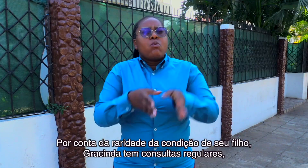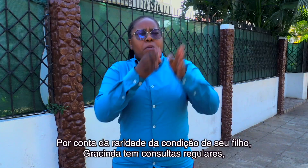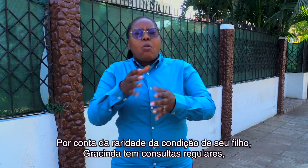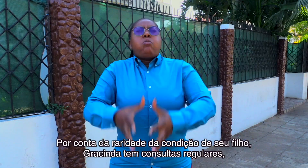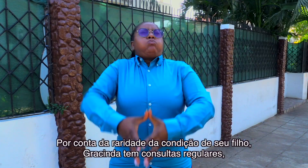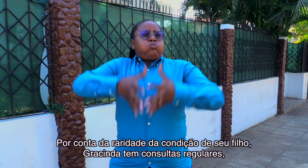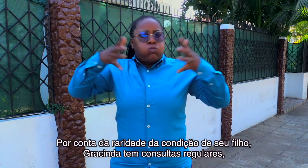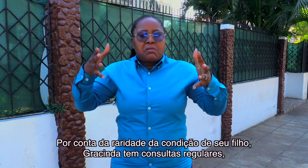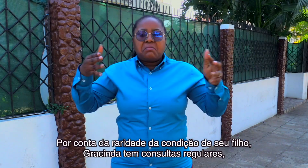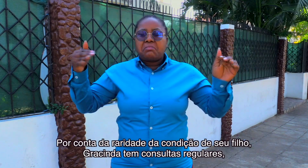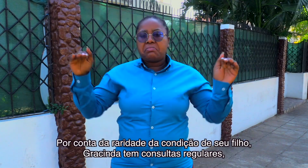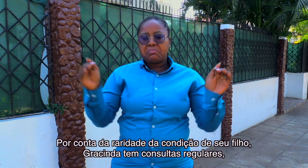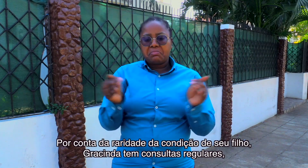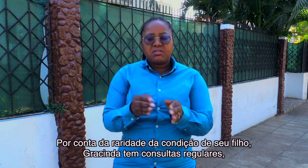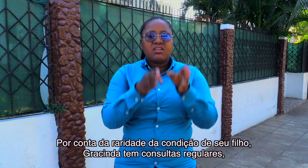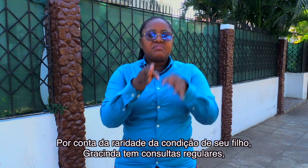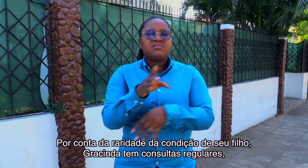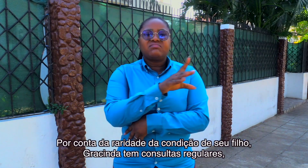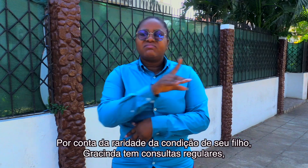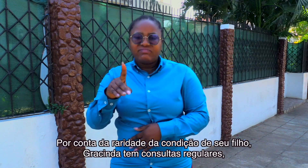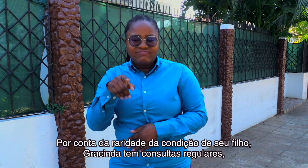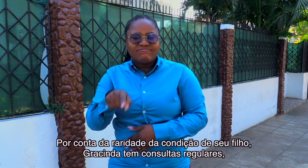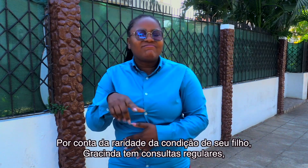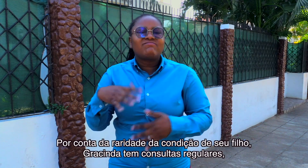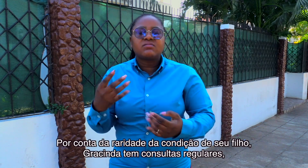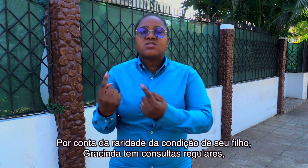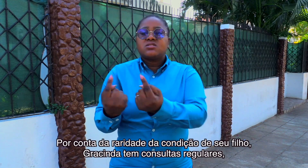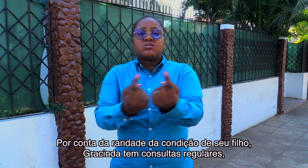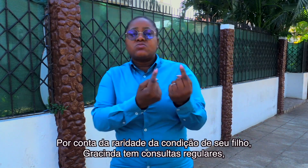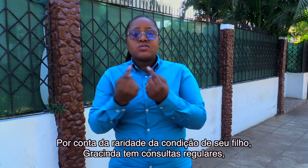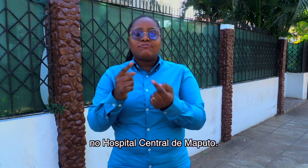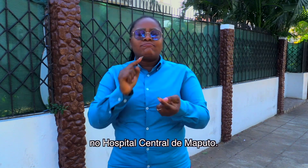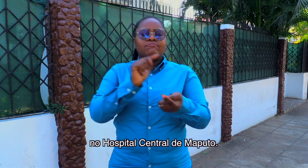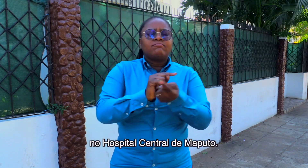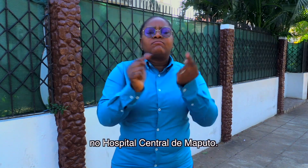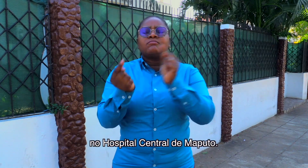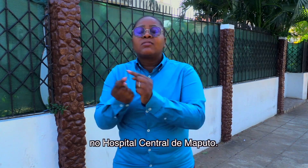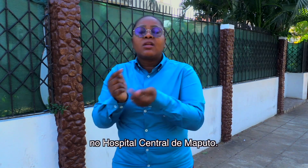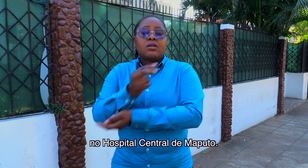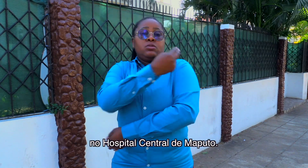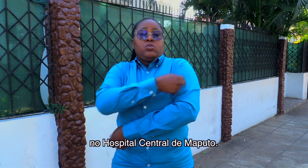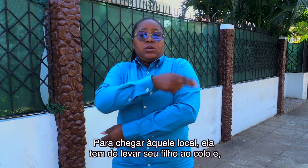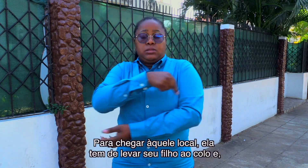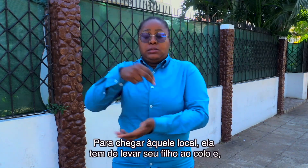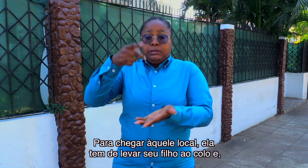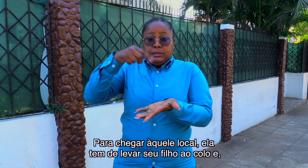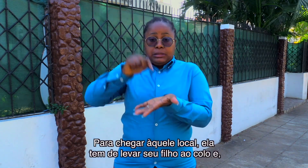Por conta da raridade da condição de seu filho, Gracinda tem consultas regulares no Hospital Central de Maputo. Para chegar